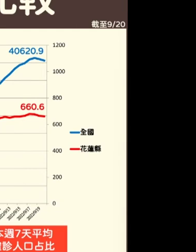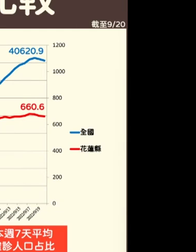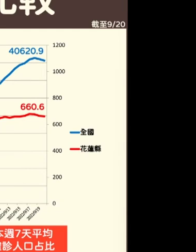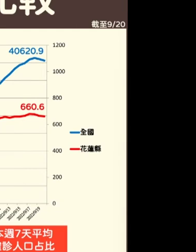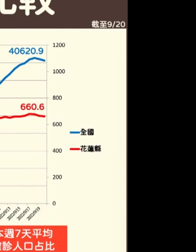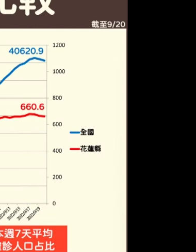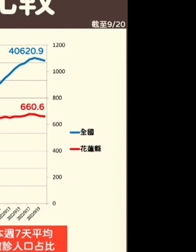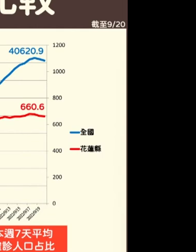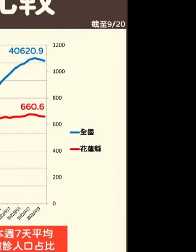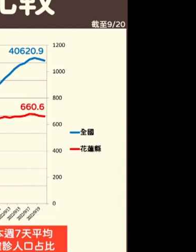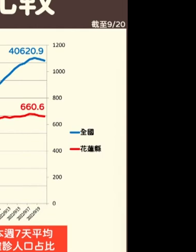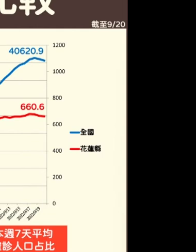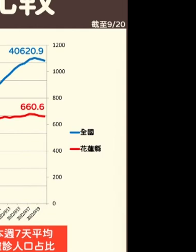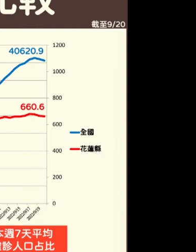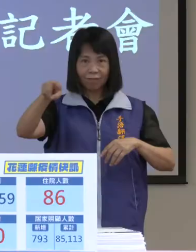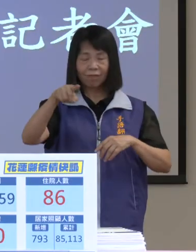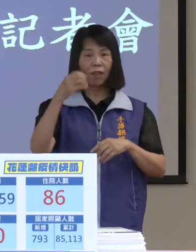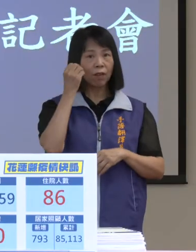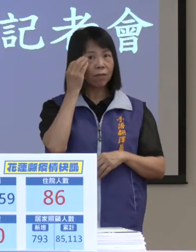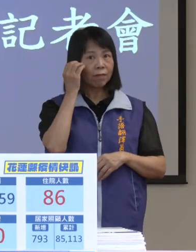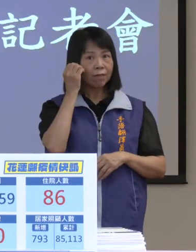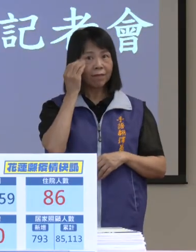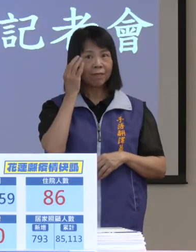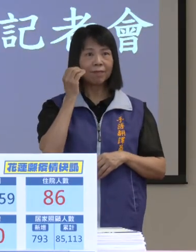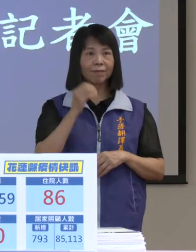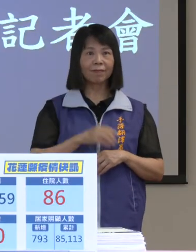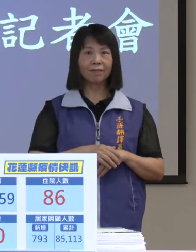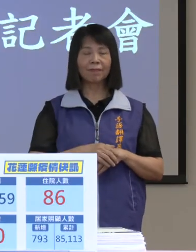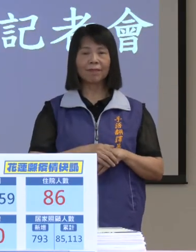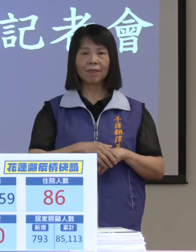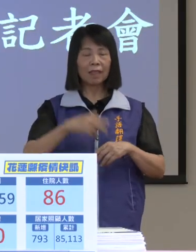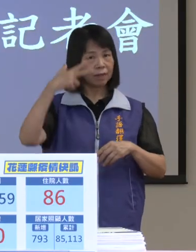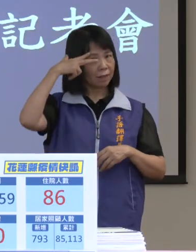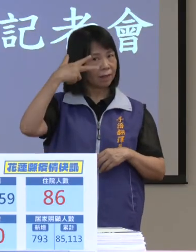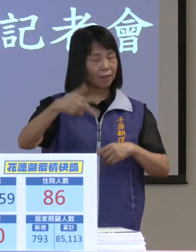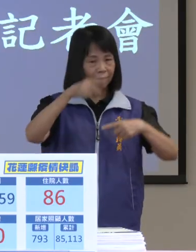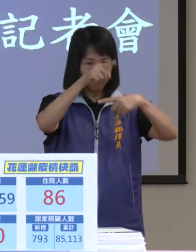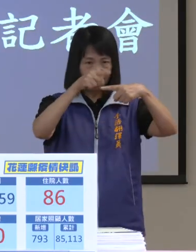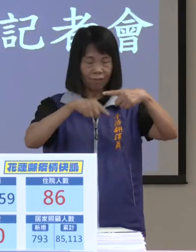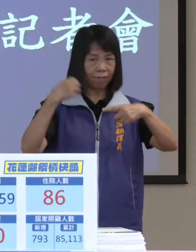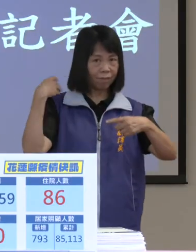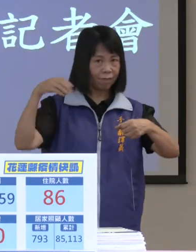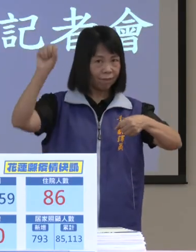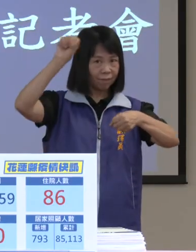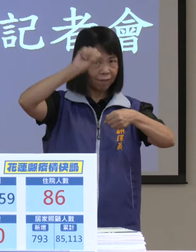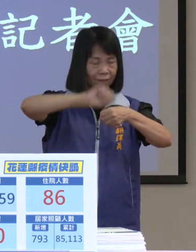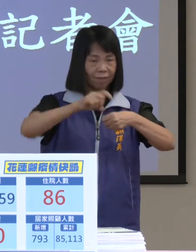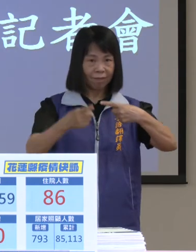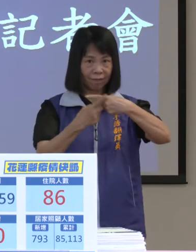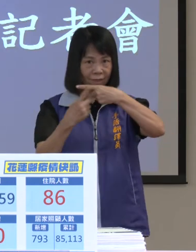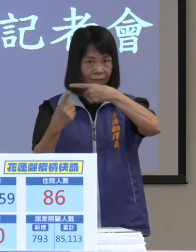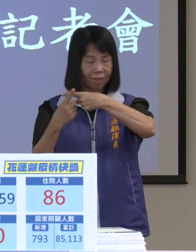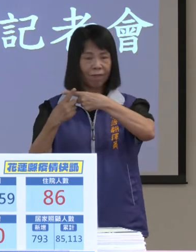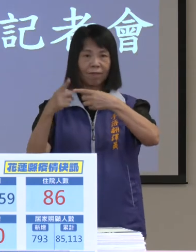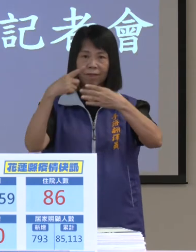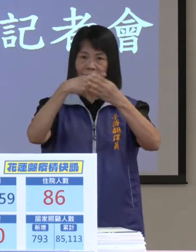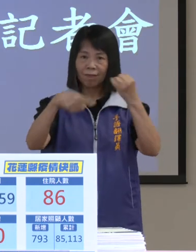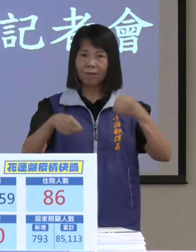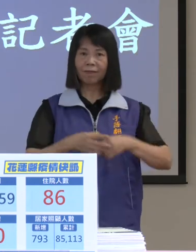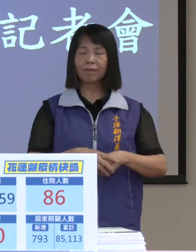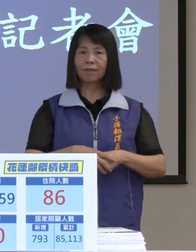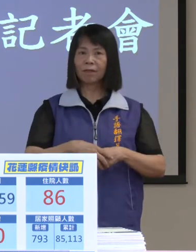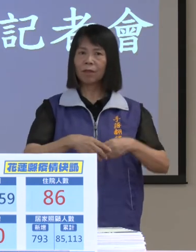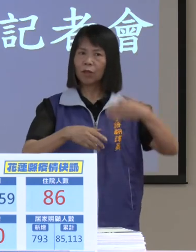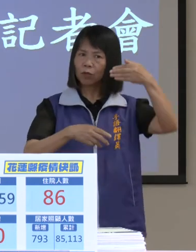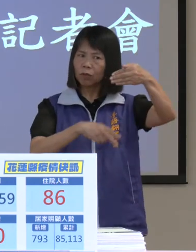这个红色的线就是我们花莲县的这个7日平均新增的确诊数。那可以发现到说，从我